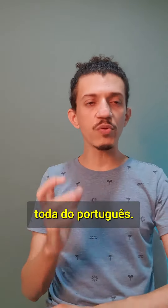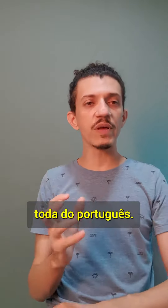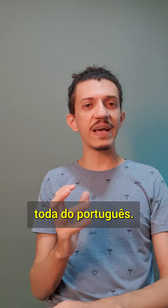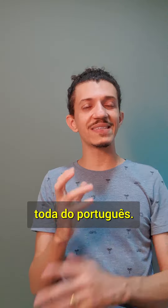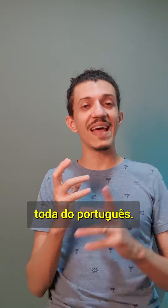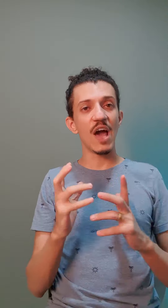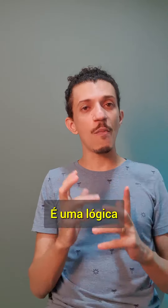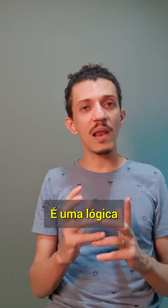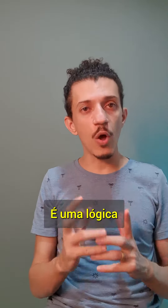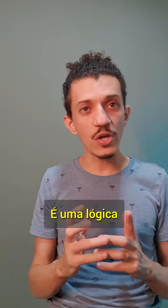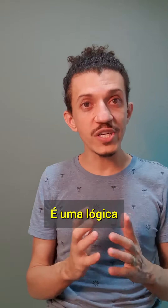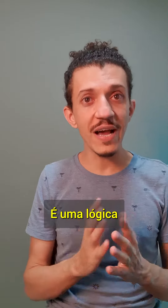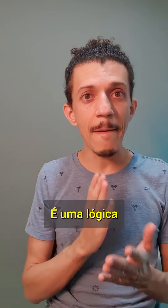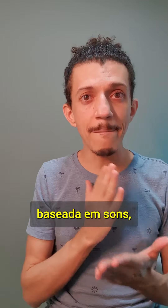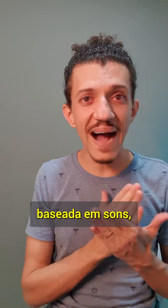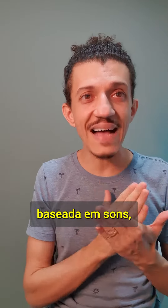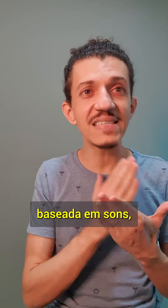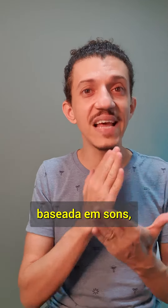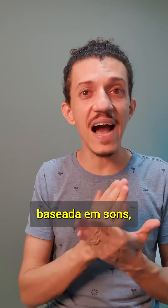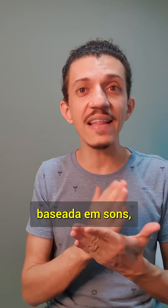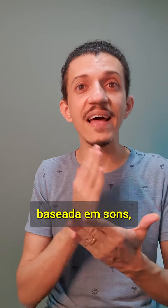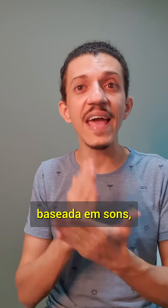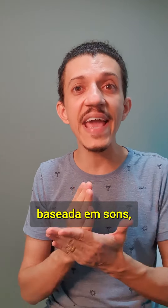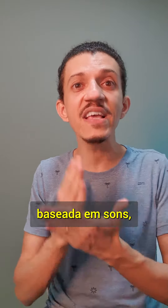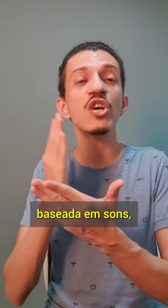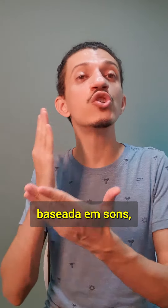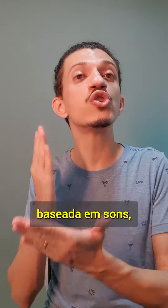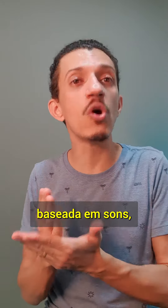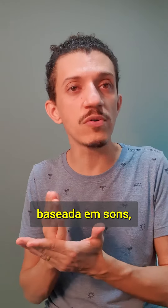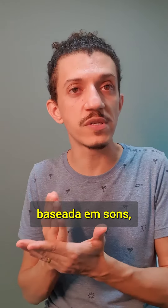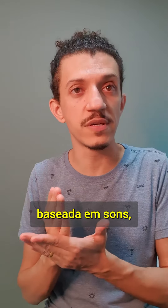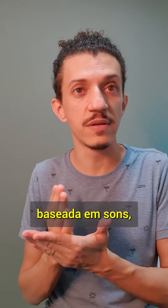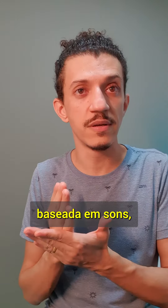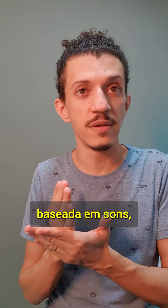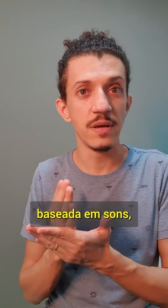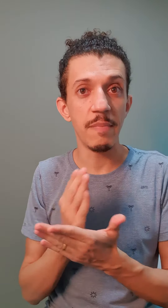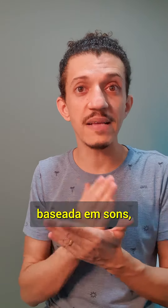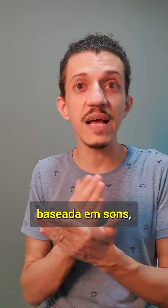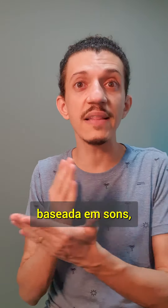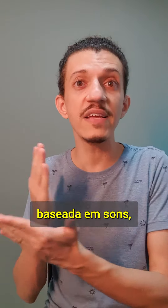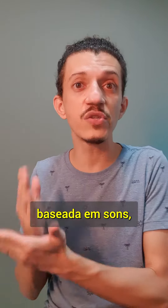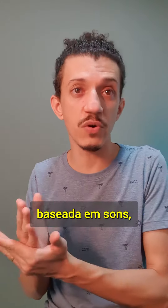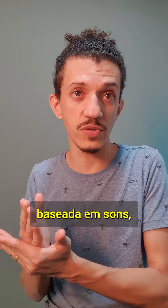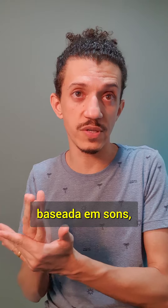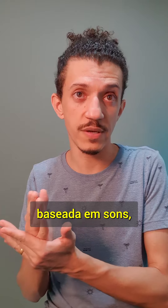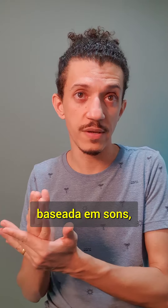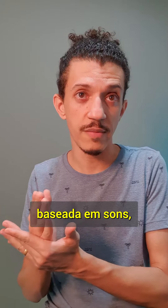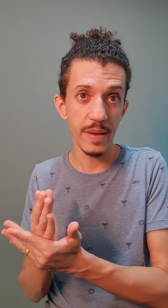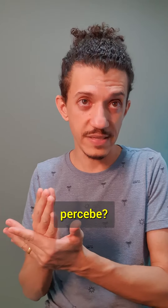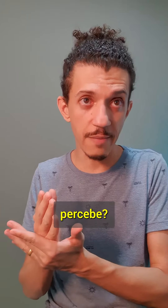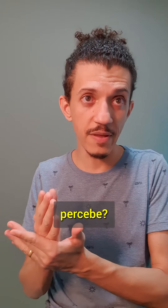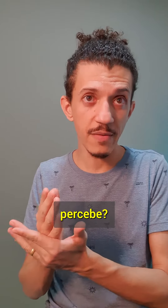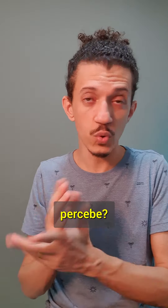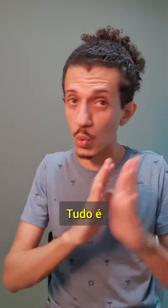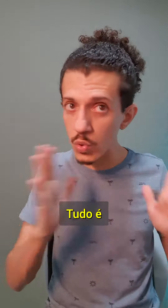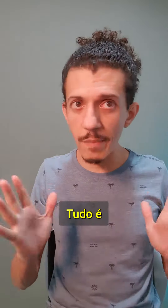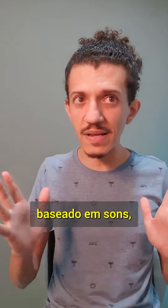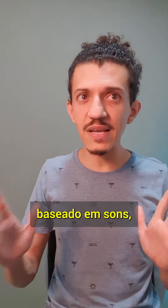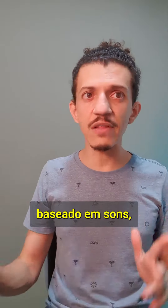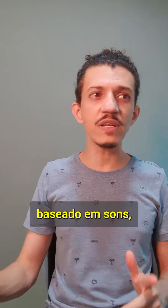português é uma lógica baseada em sons. Baseada em sons. Percebe? Tudo é baseado